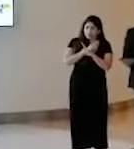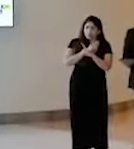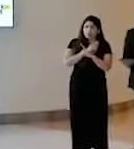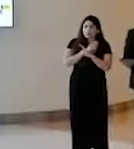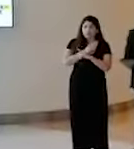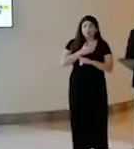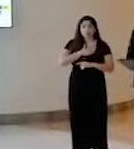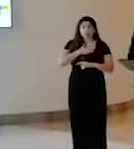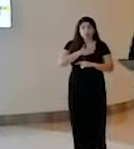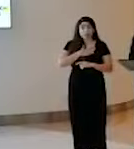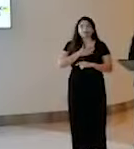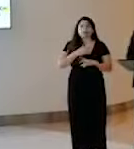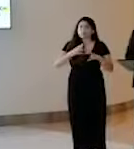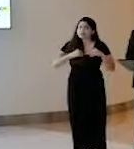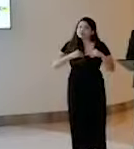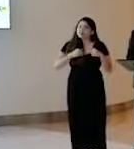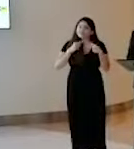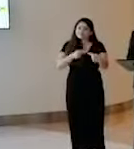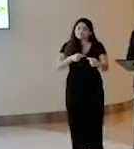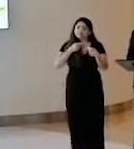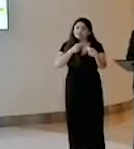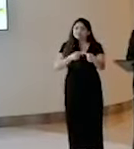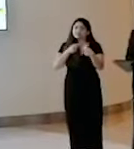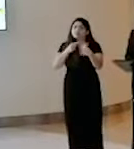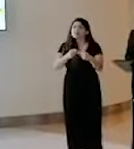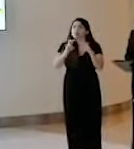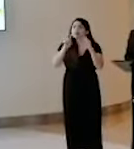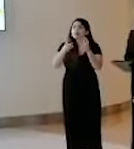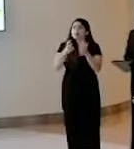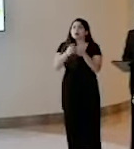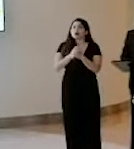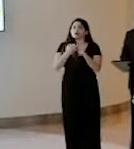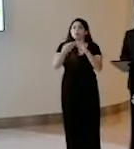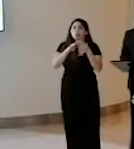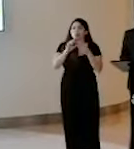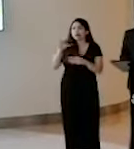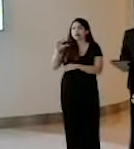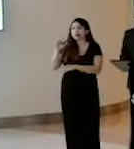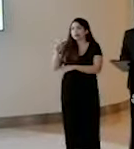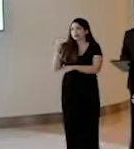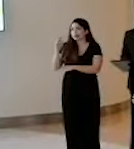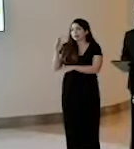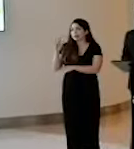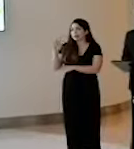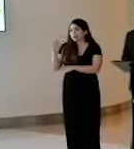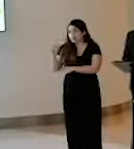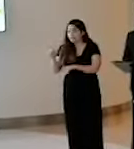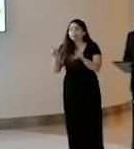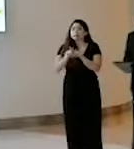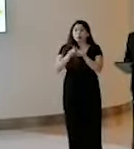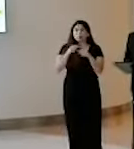y me he comido las peleas sobre los temas de la población LGTBI, también las de las